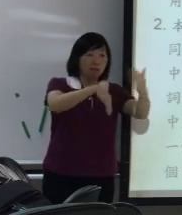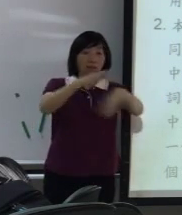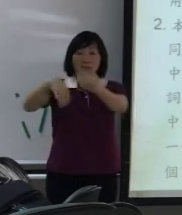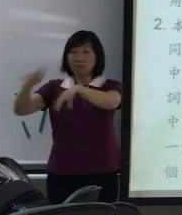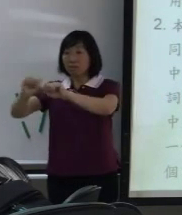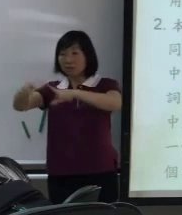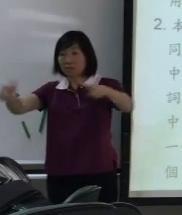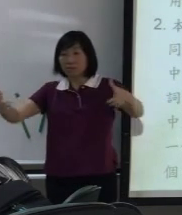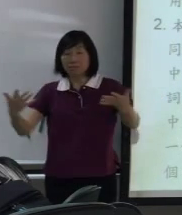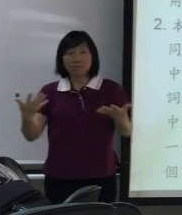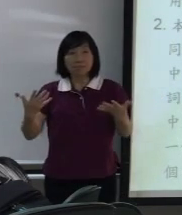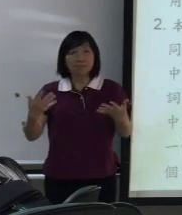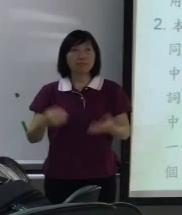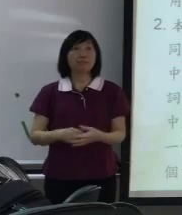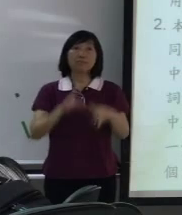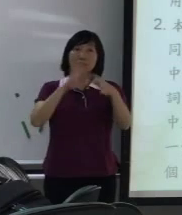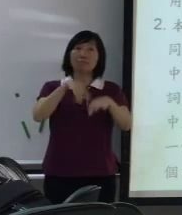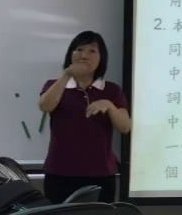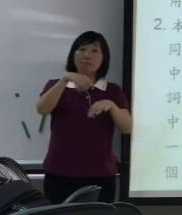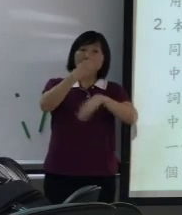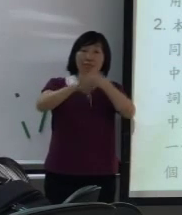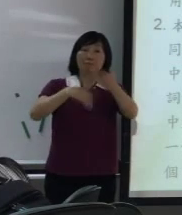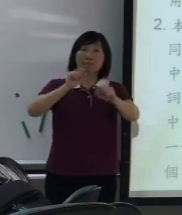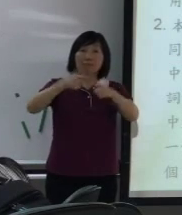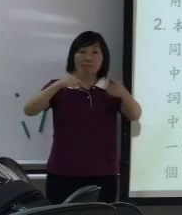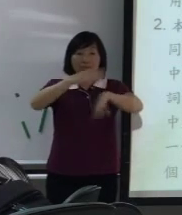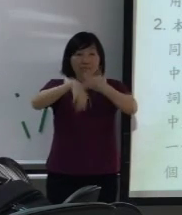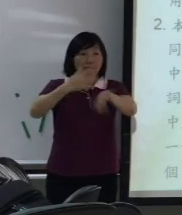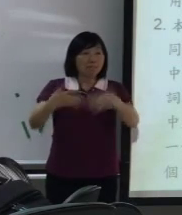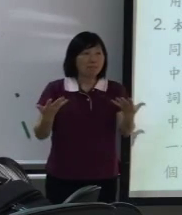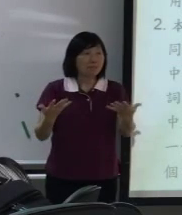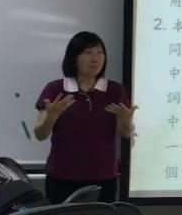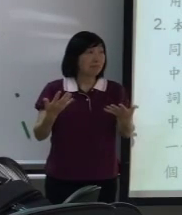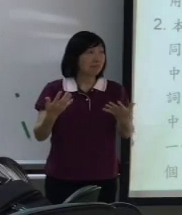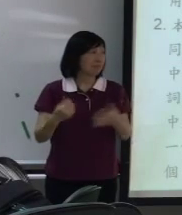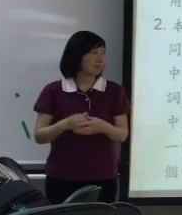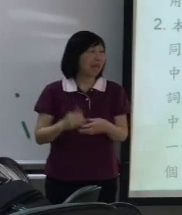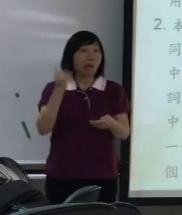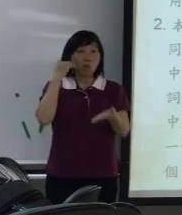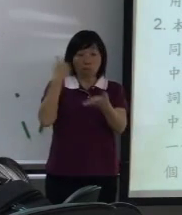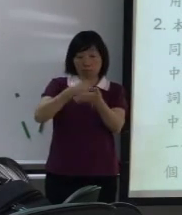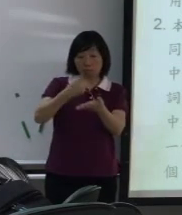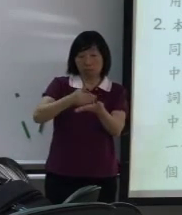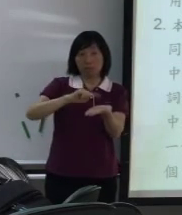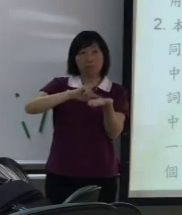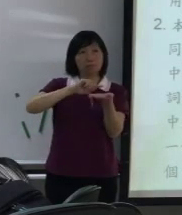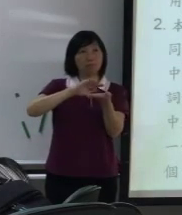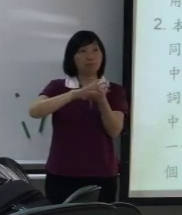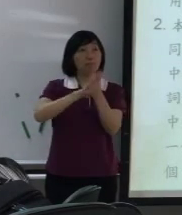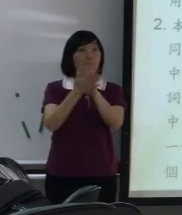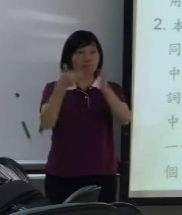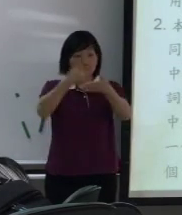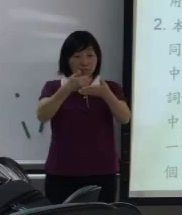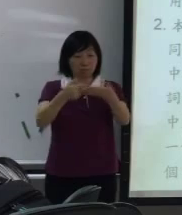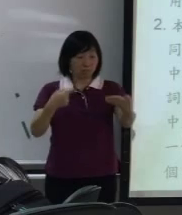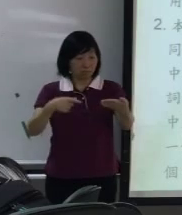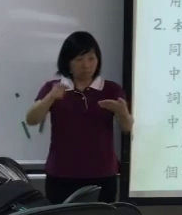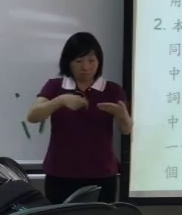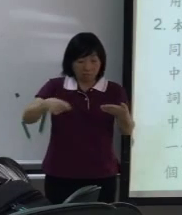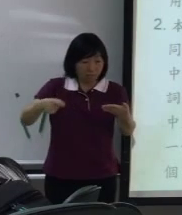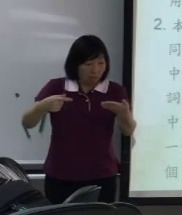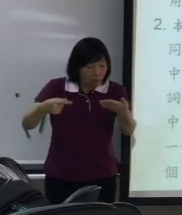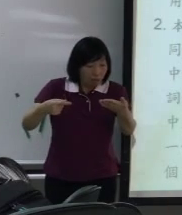所以这个手语的打法画出来以后啊，有时